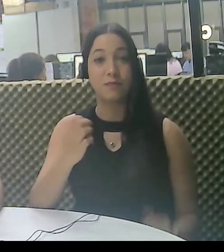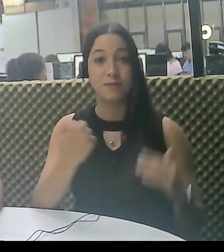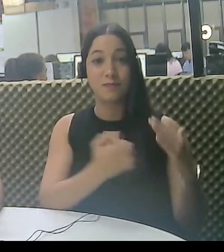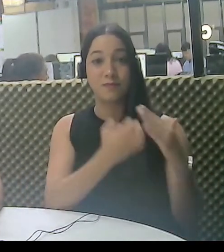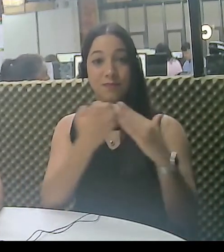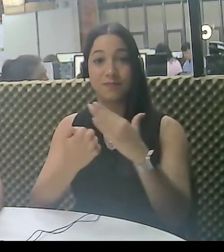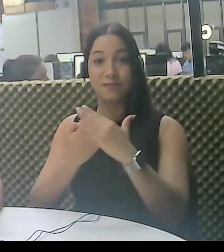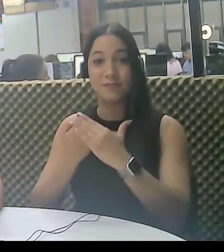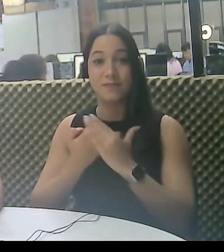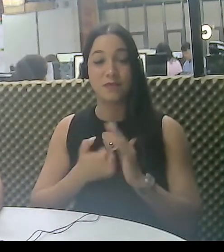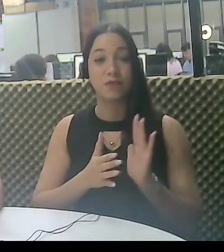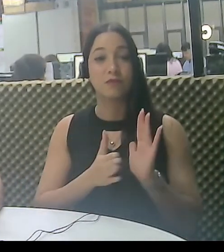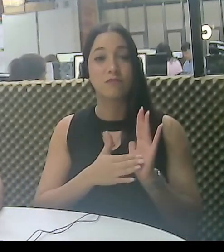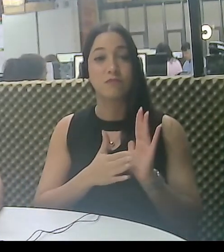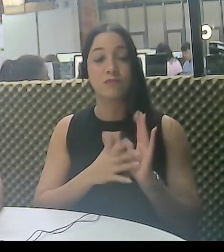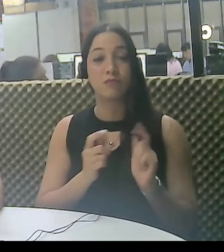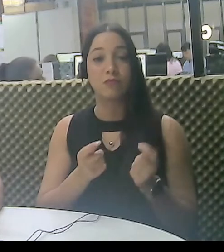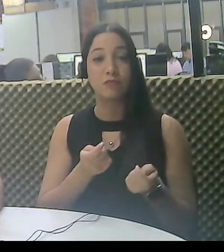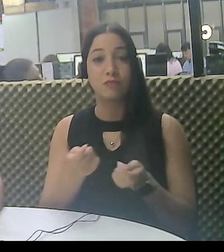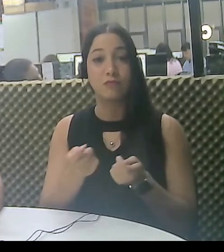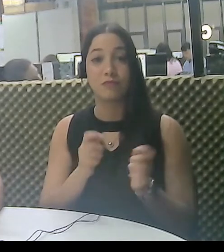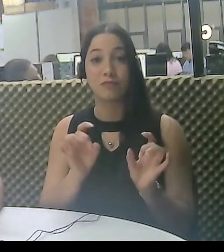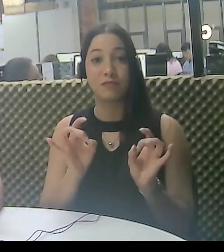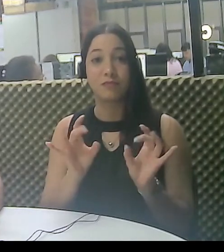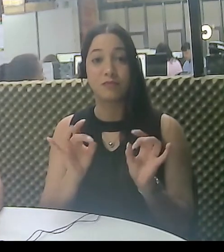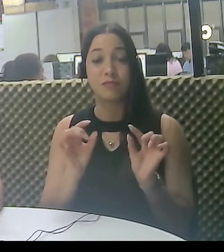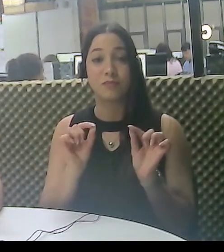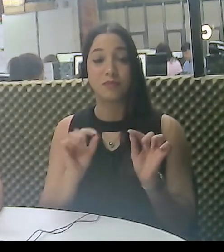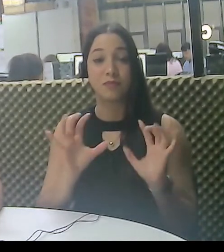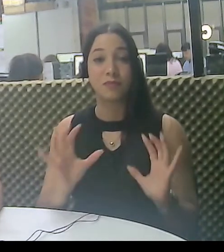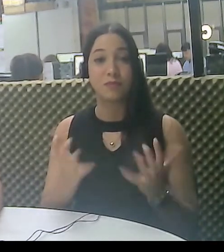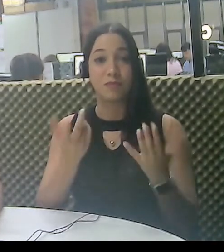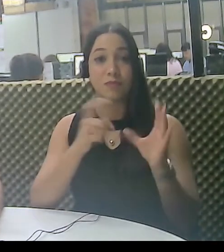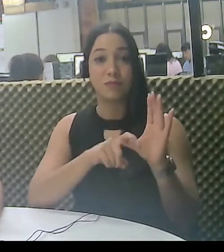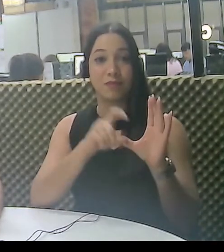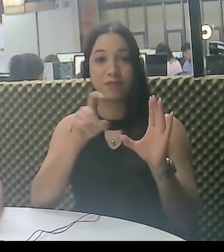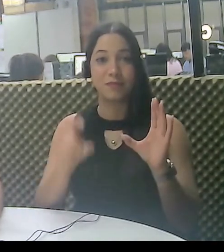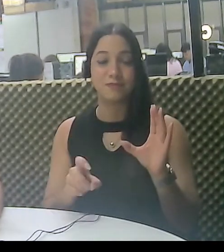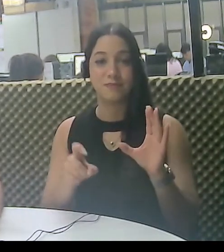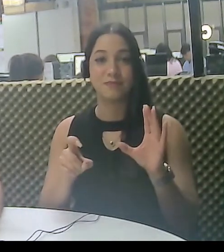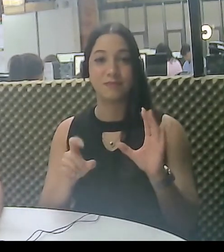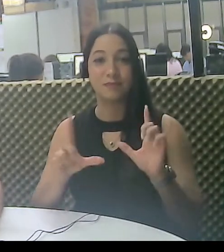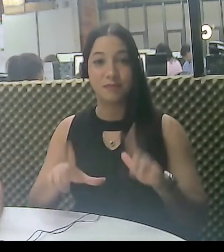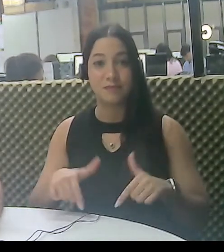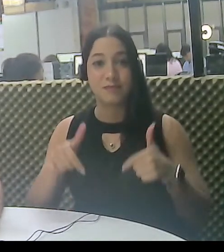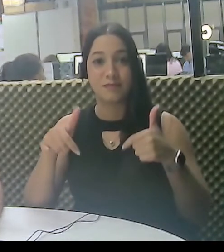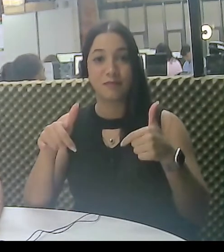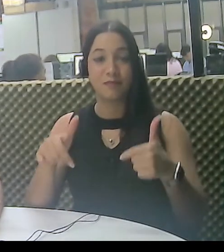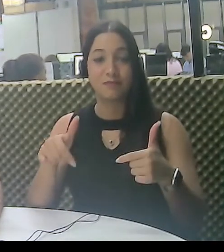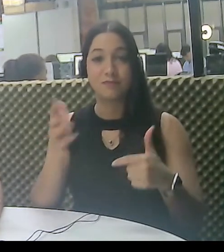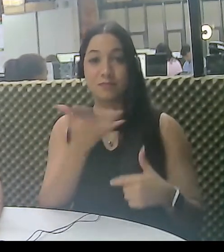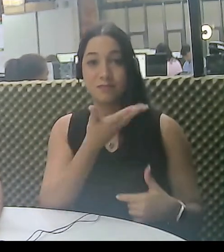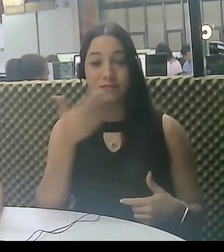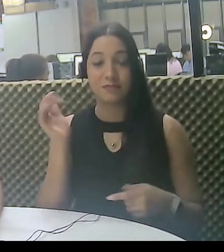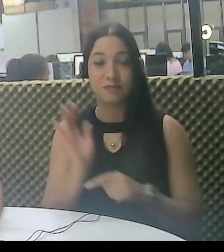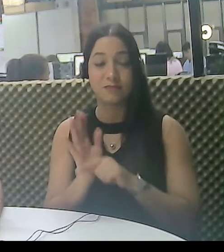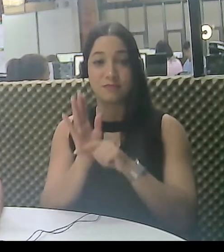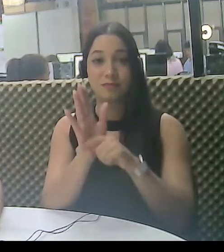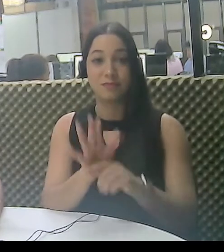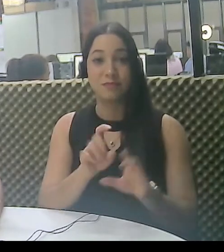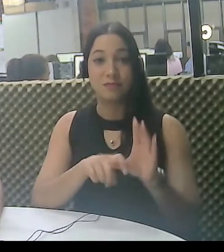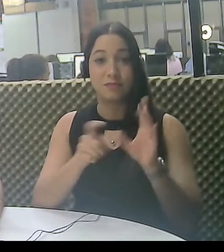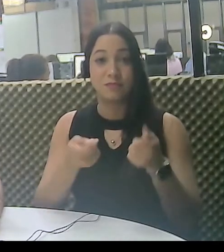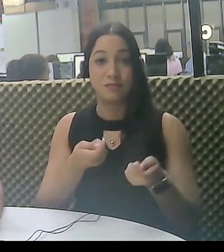empresas estão com propostas de negociação específicas para o mutirão Dívida Zero. A ação facilita a negociação das dívidas do